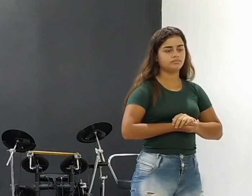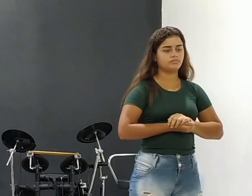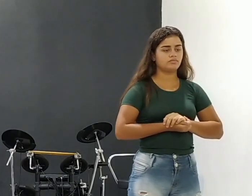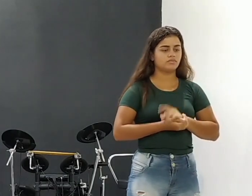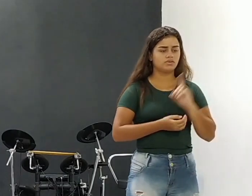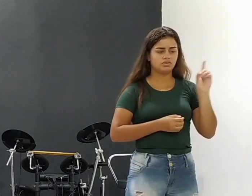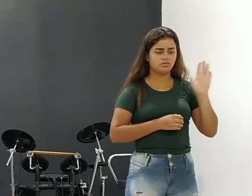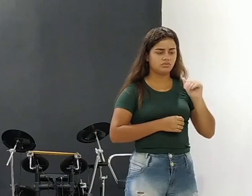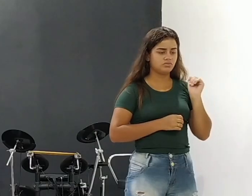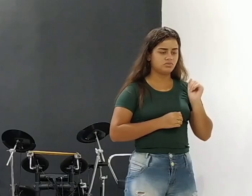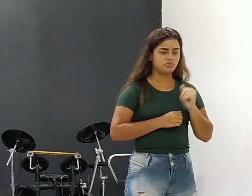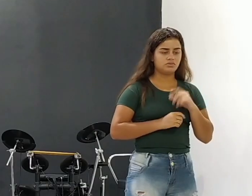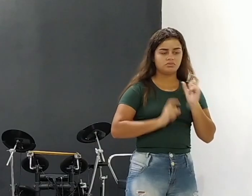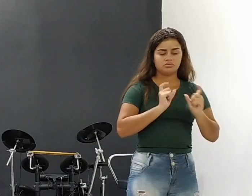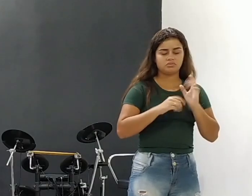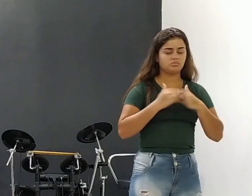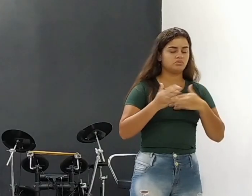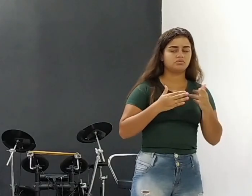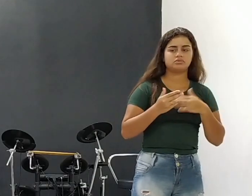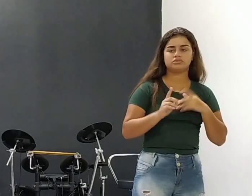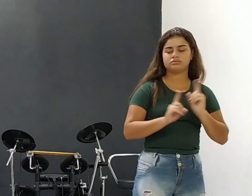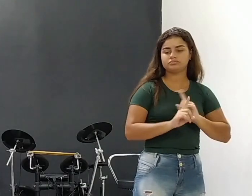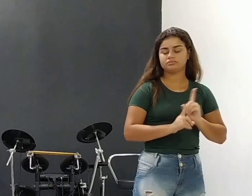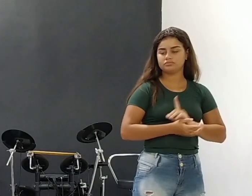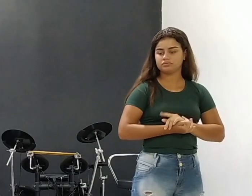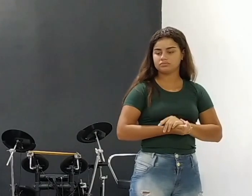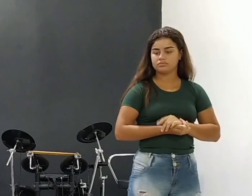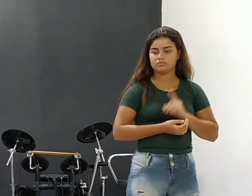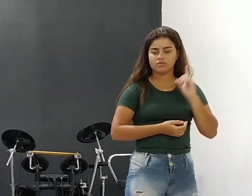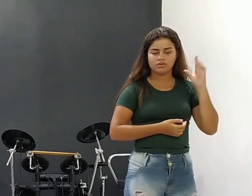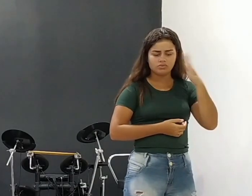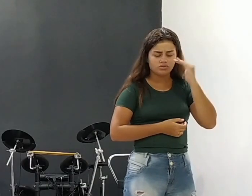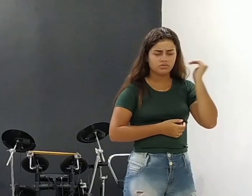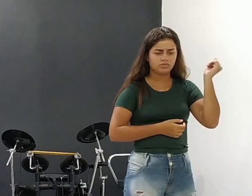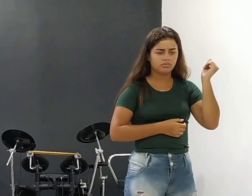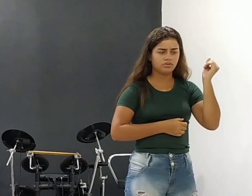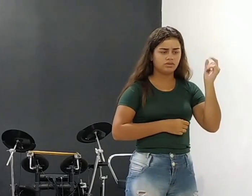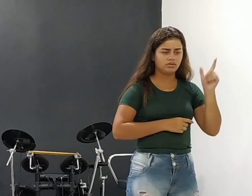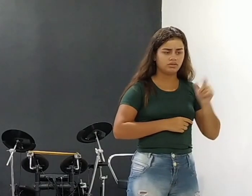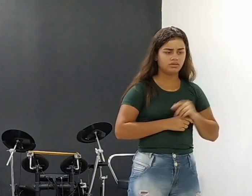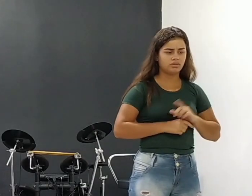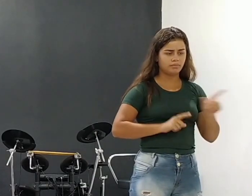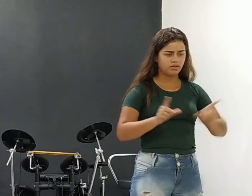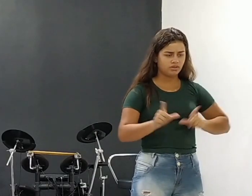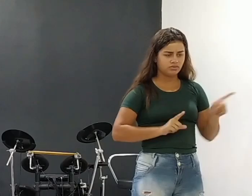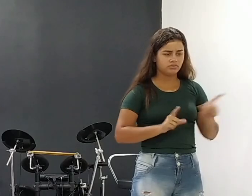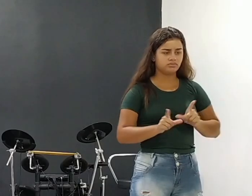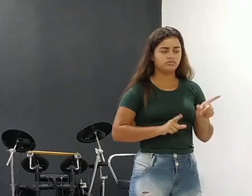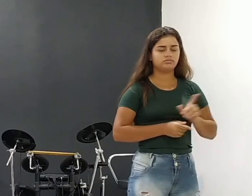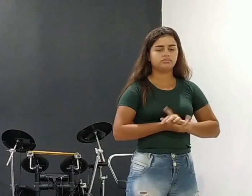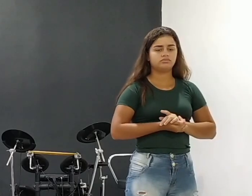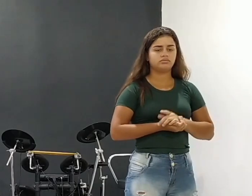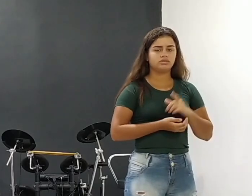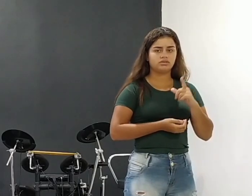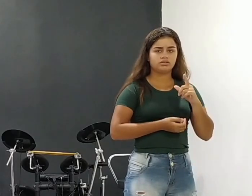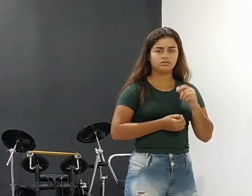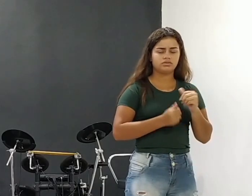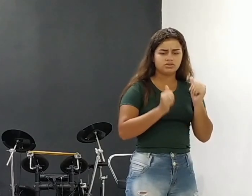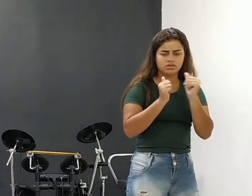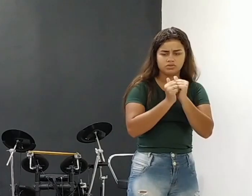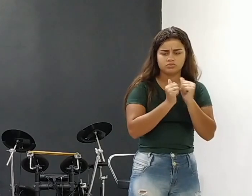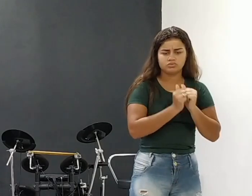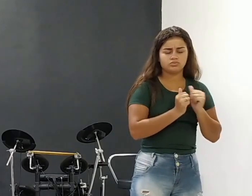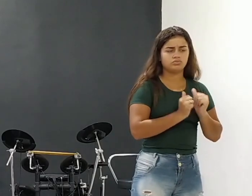desocupado. Deus não chama quem está à toa. Deus chama quem está trabalhando. Deus chama quem gosta de estar junto